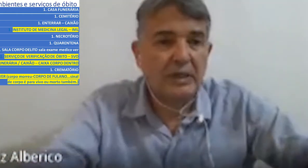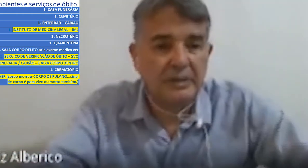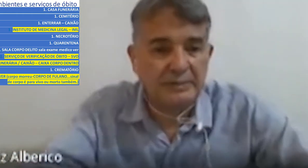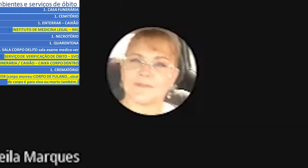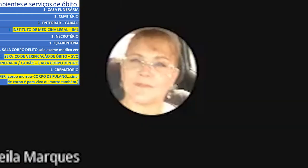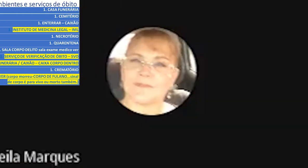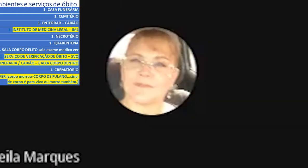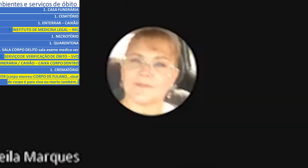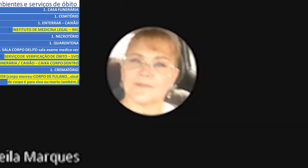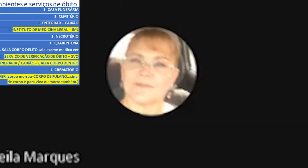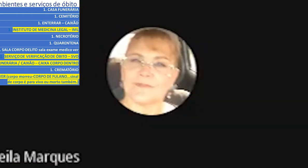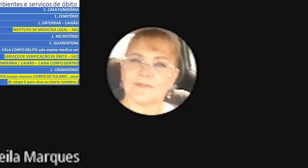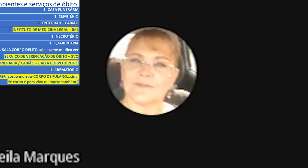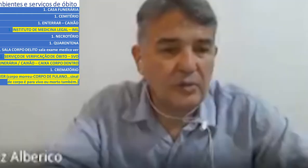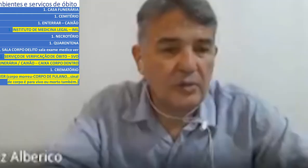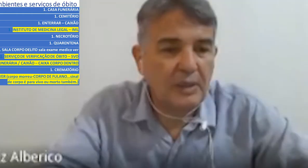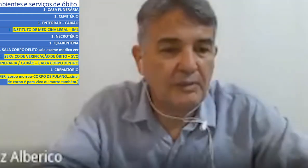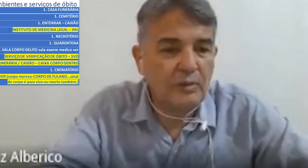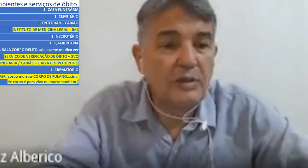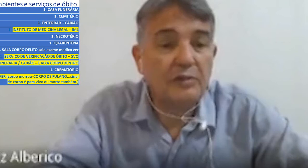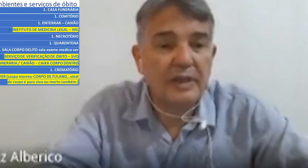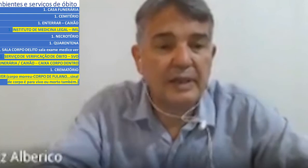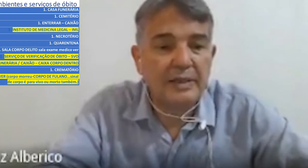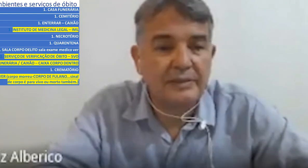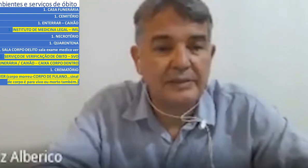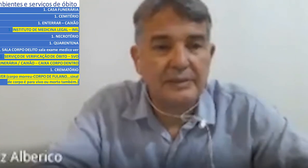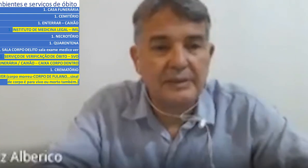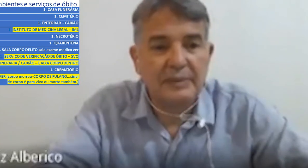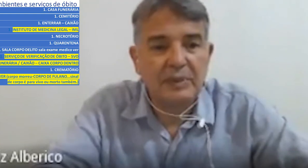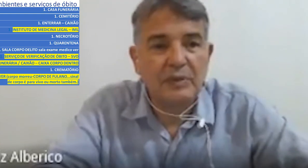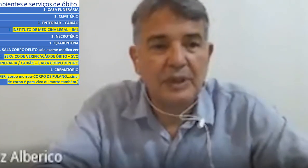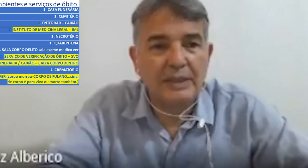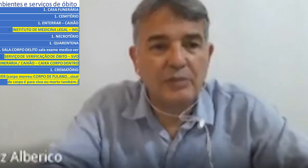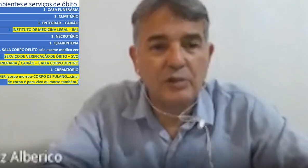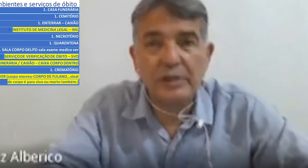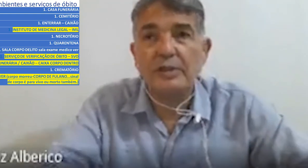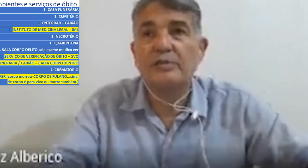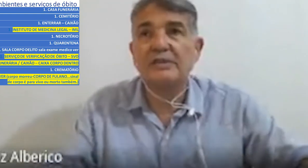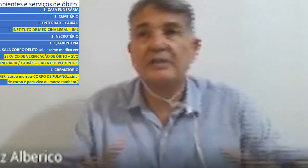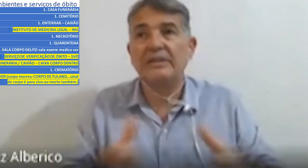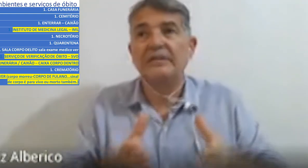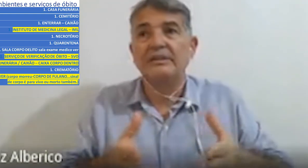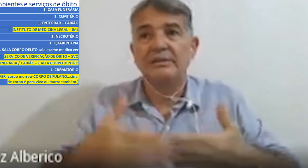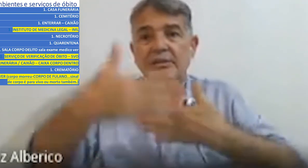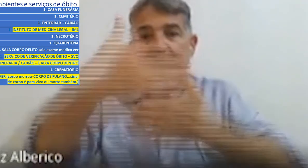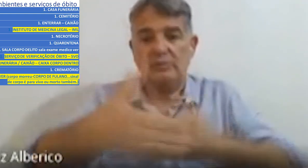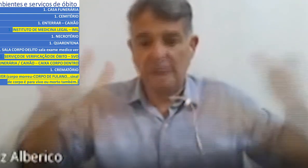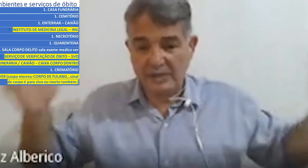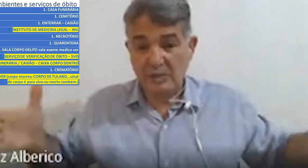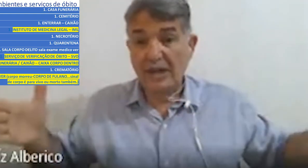tem. Deixa eu colocar urna funerária, né, para colocar na urna. Então vai ser uma caixa,